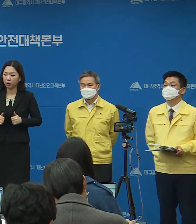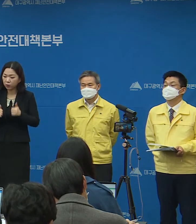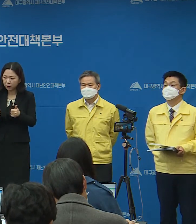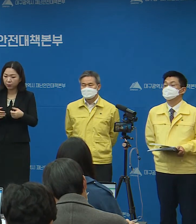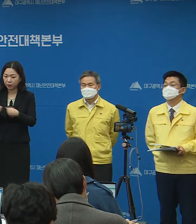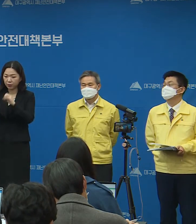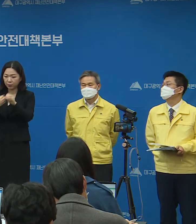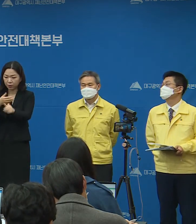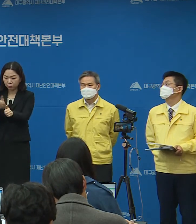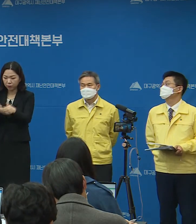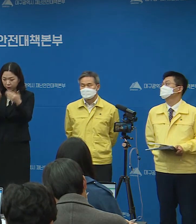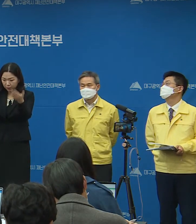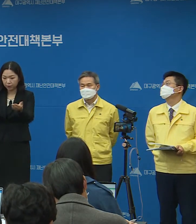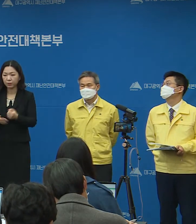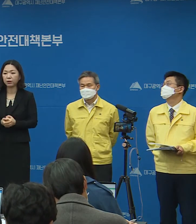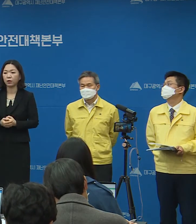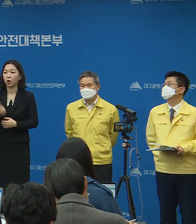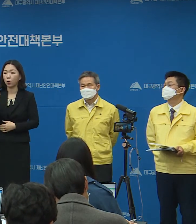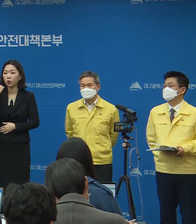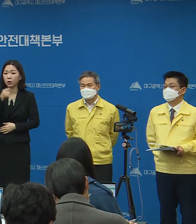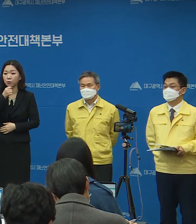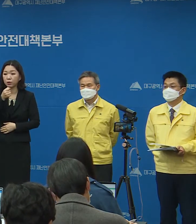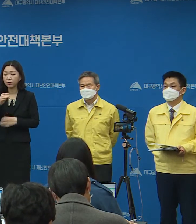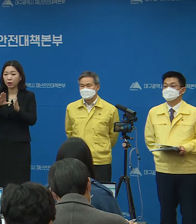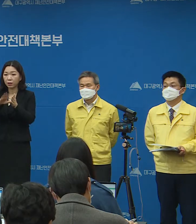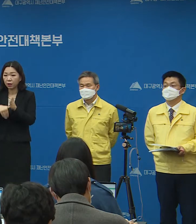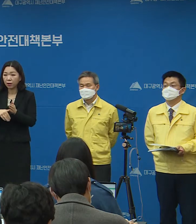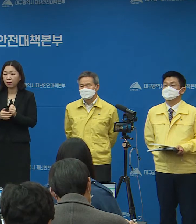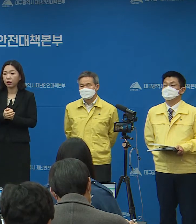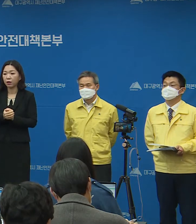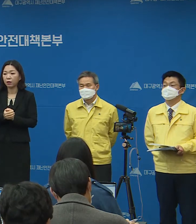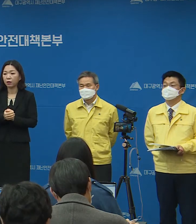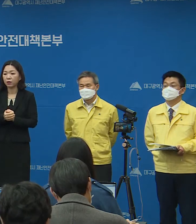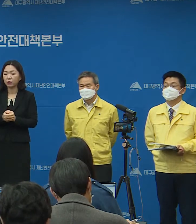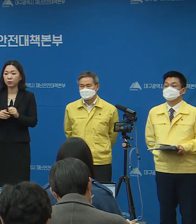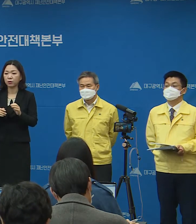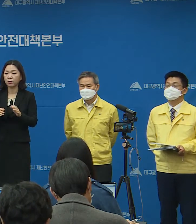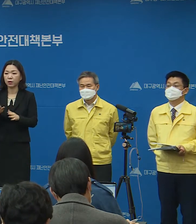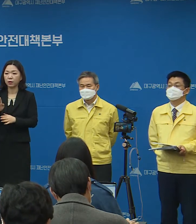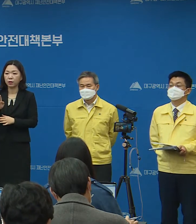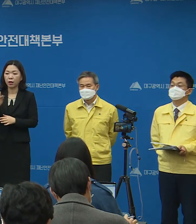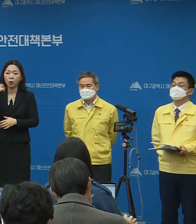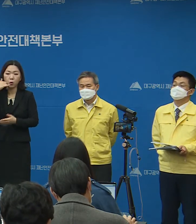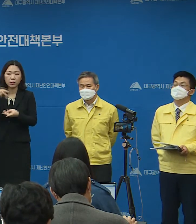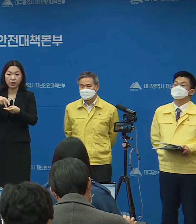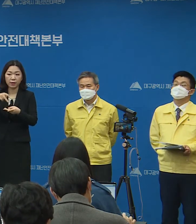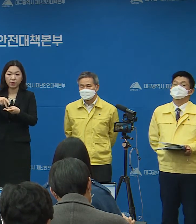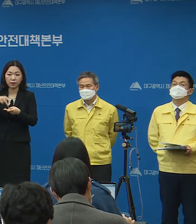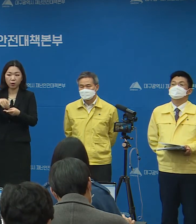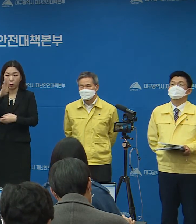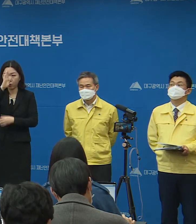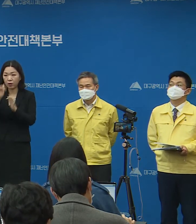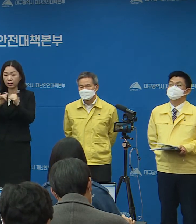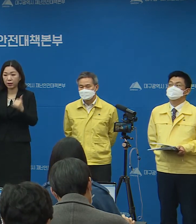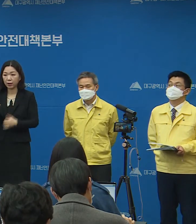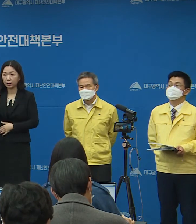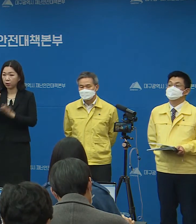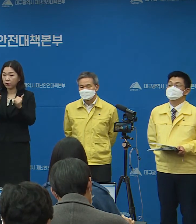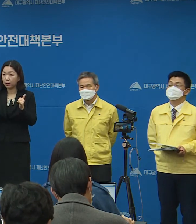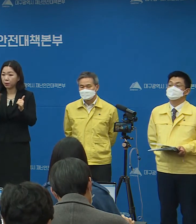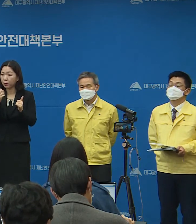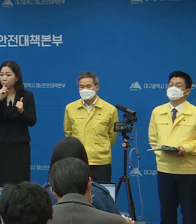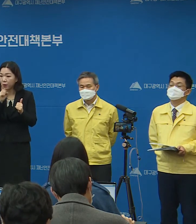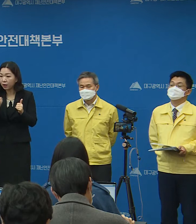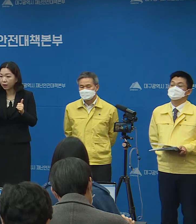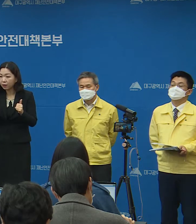좋겠습니다. 질문 드리겠습니다. 어제 브리핑 때 대구지역 콜센터 확진자가 10명으로 집계됐다고 말씀하셨는데 지난달에 콜센터 종사자들의